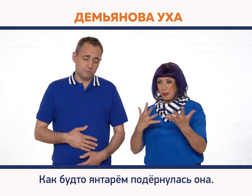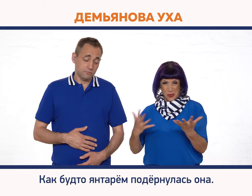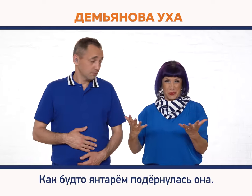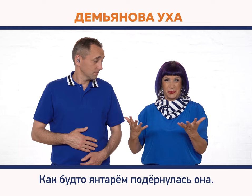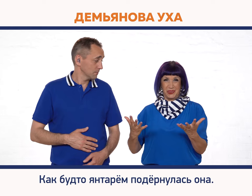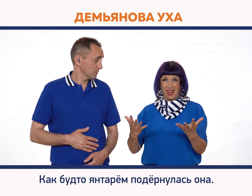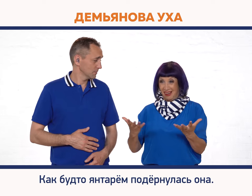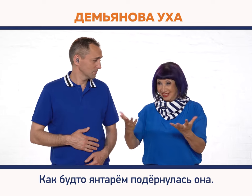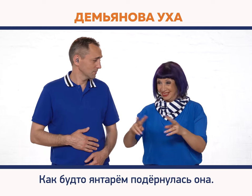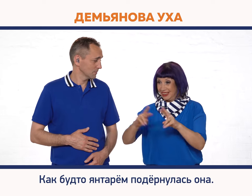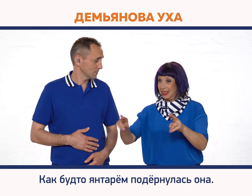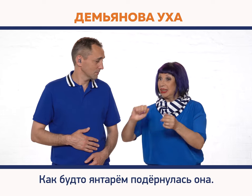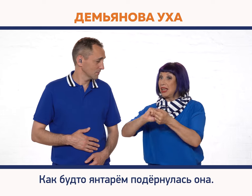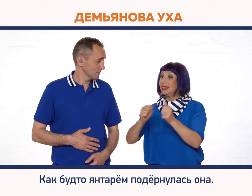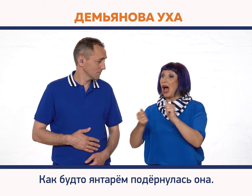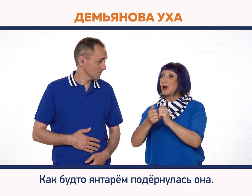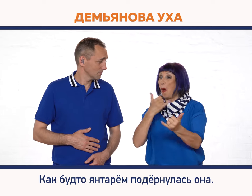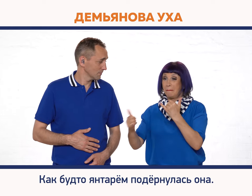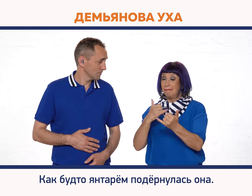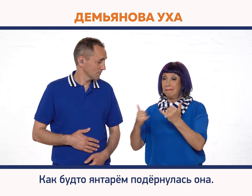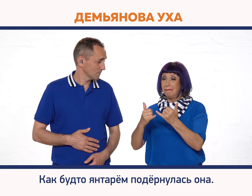Как будто янтарем